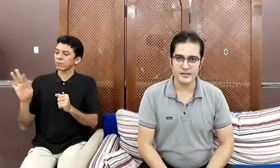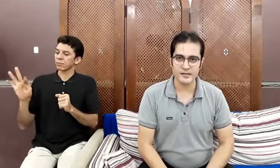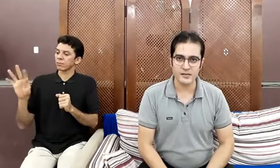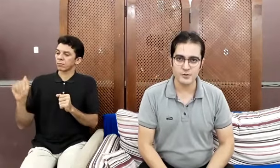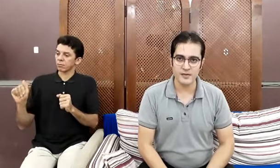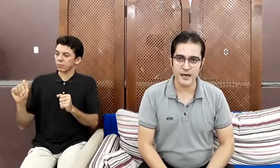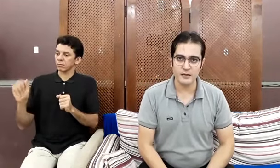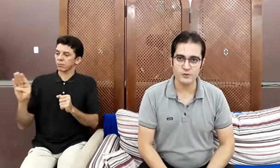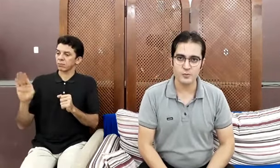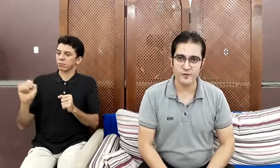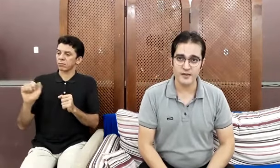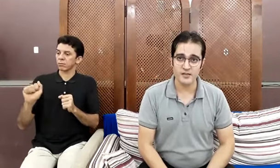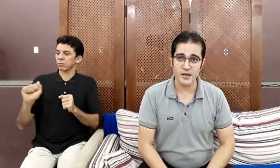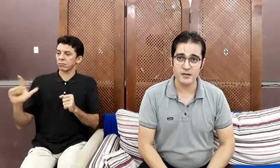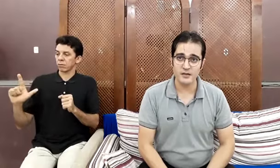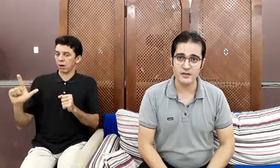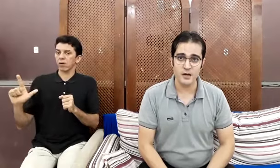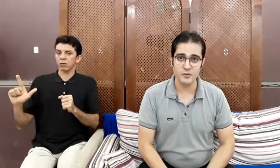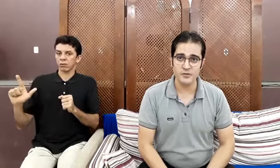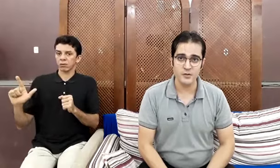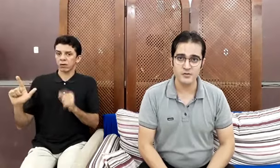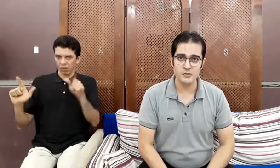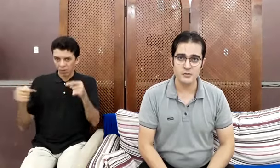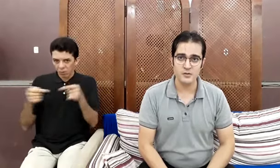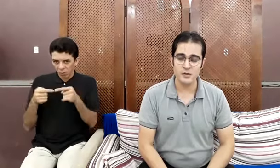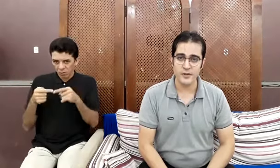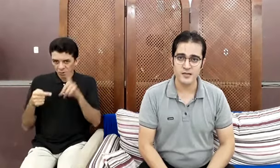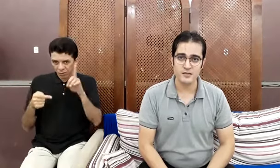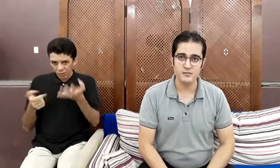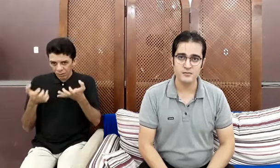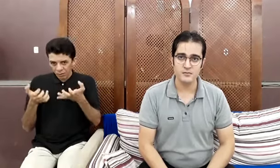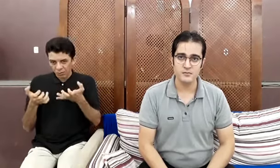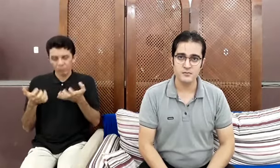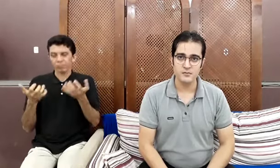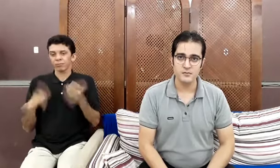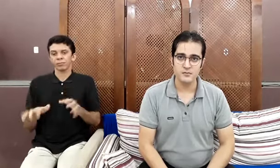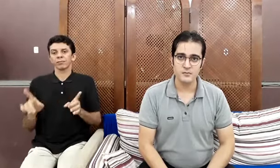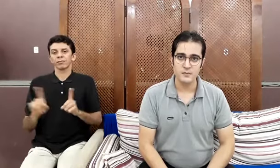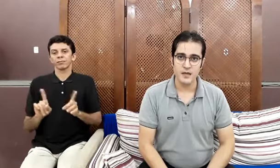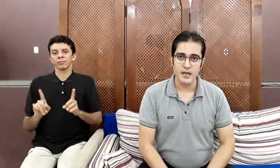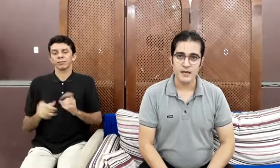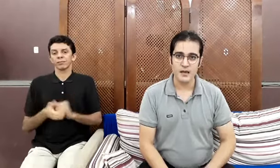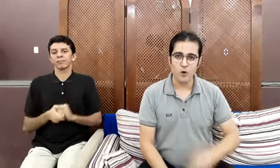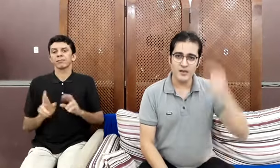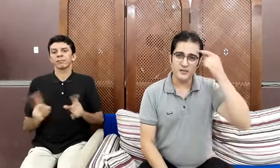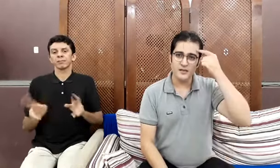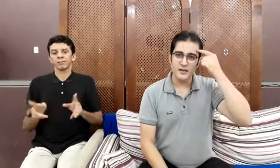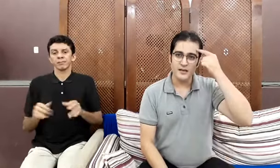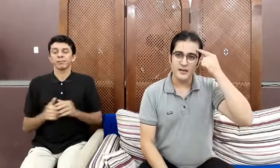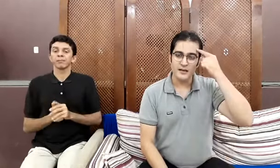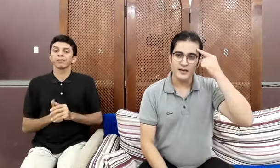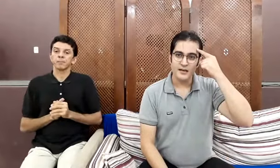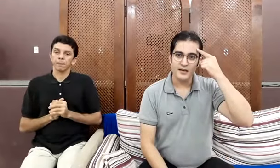É assim que Deus quer os profetas dele? Não, meus irmãos, não é assim. E tem